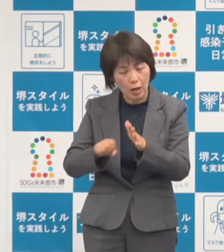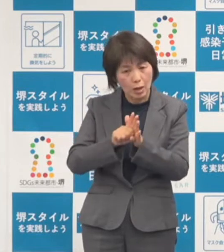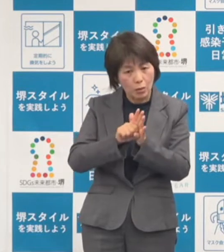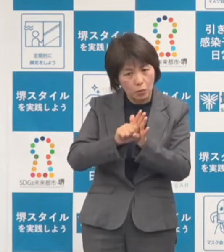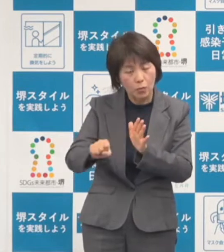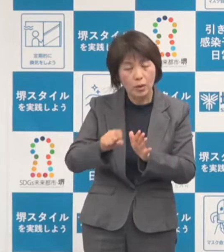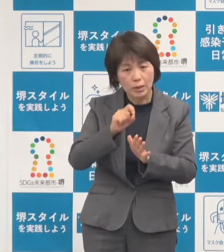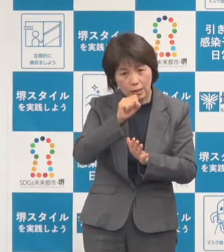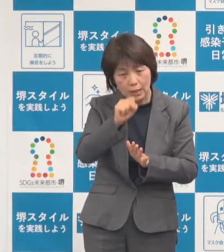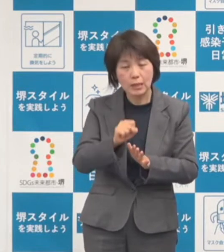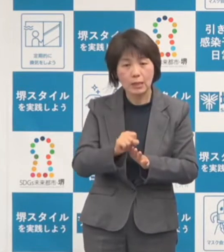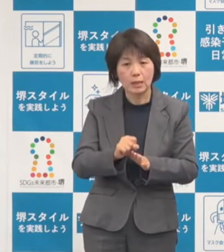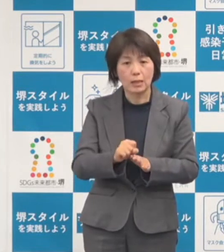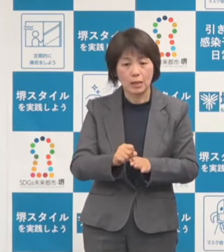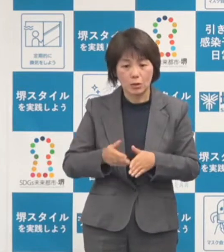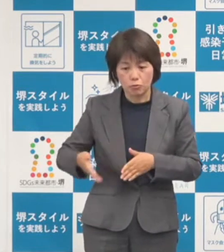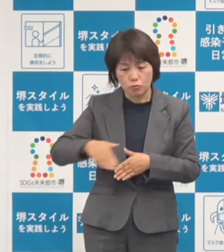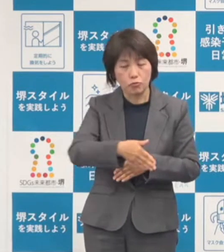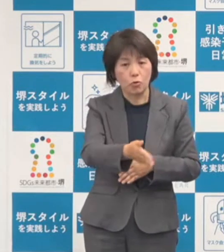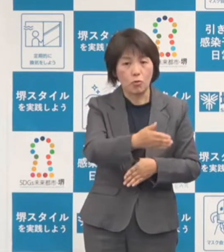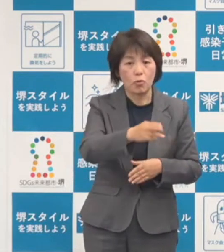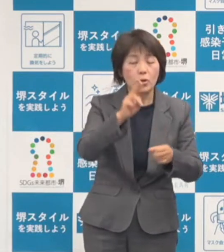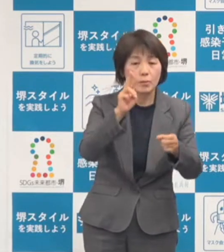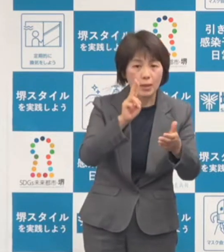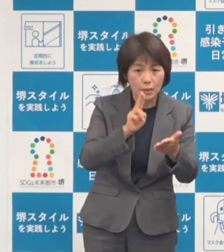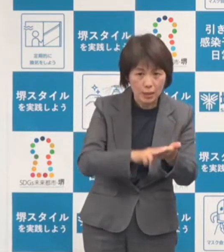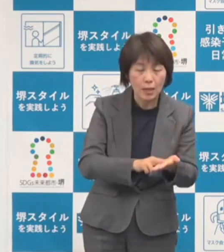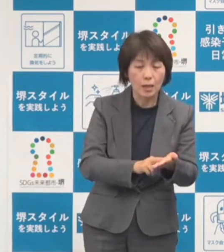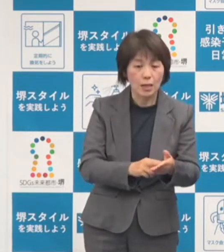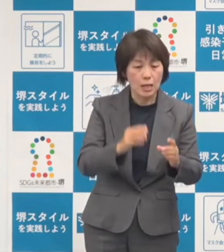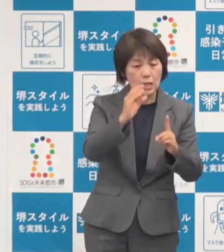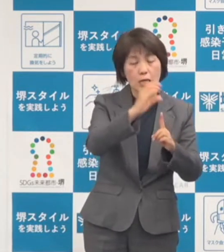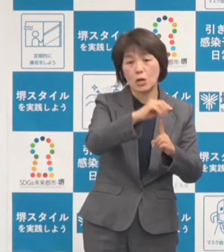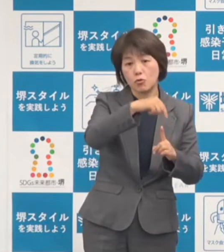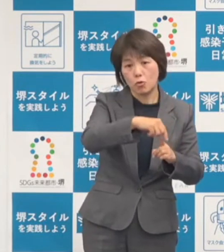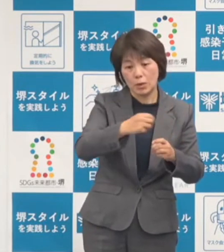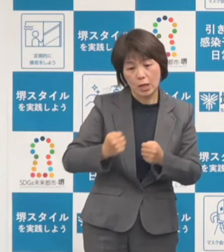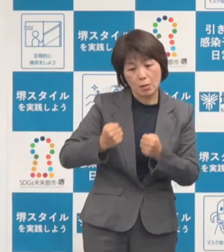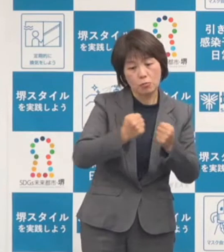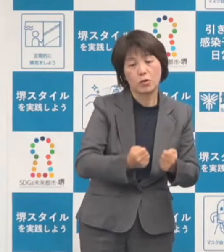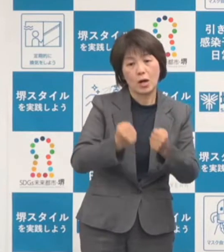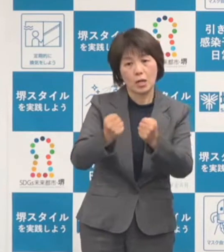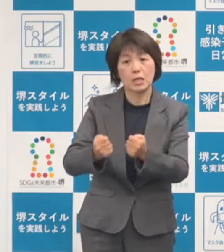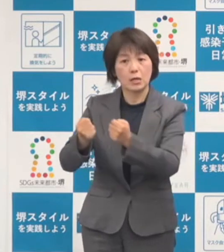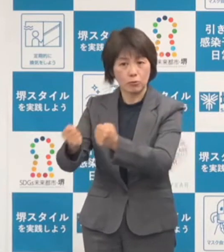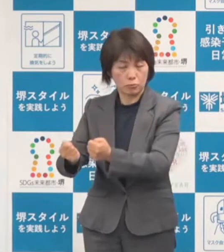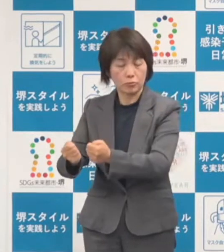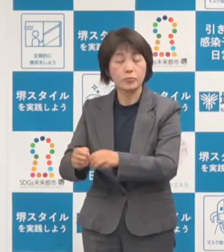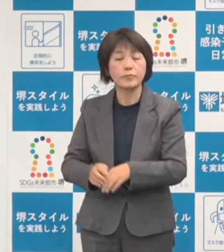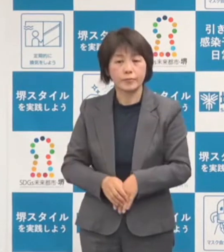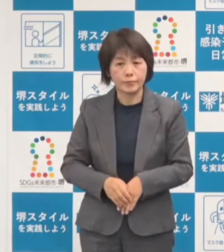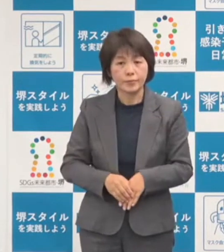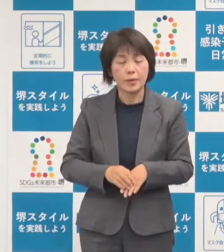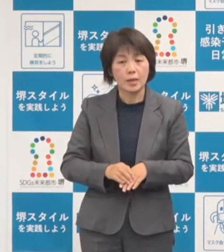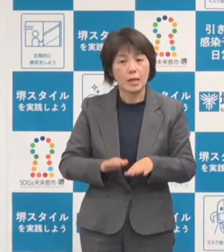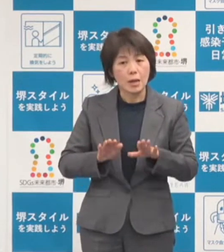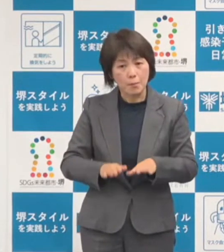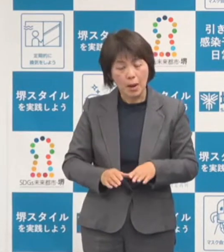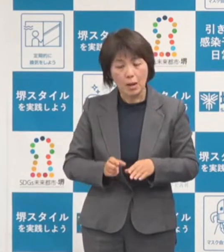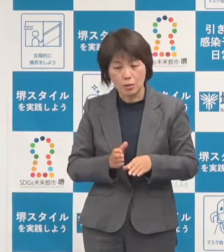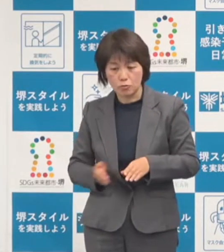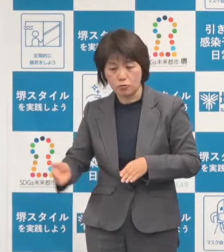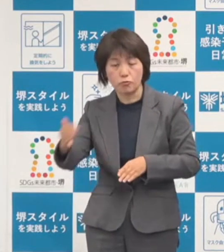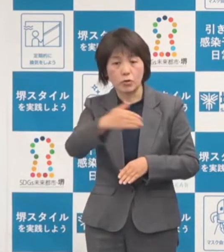して停留所まで迎えに行く仕組みです。範囲としましては、今循環バス路線がない鴨